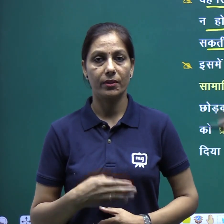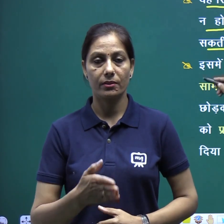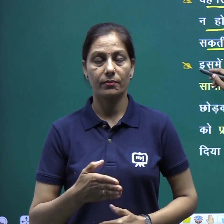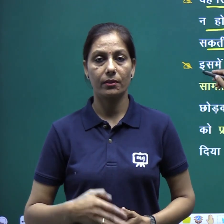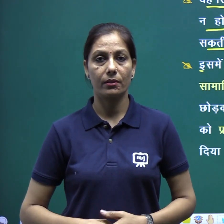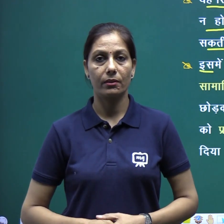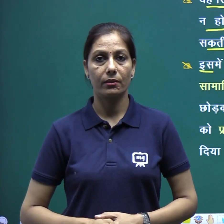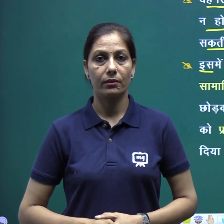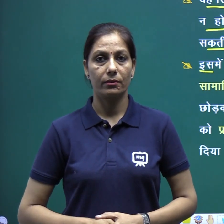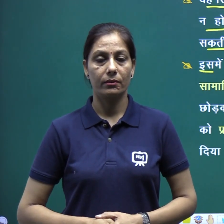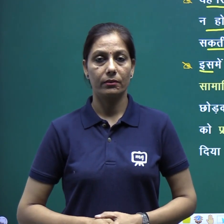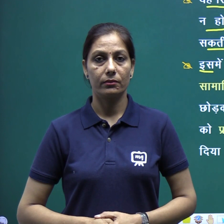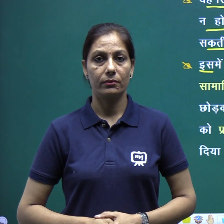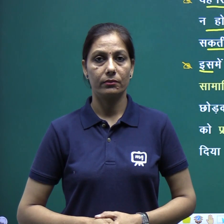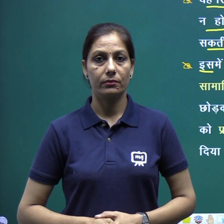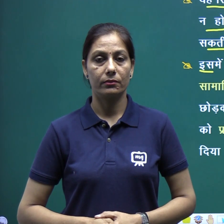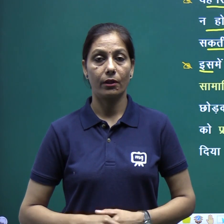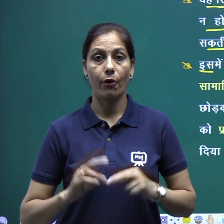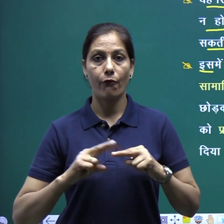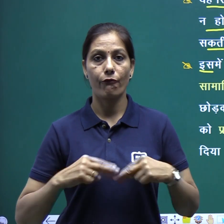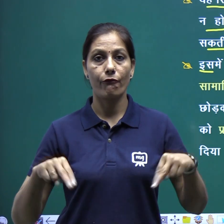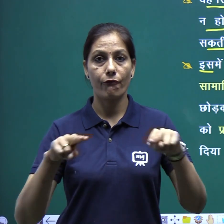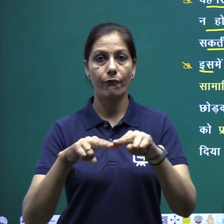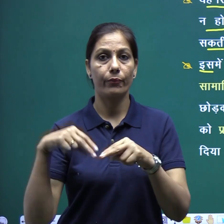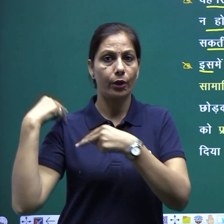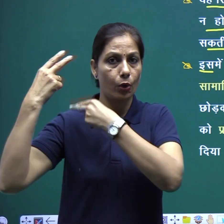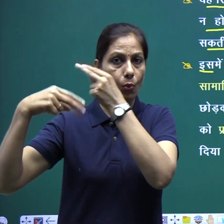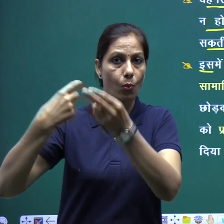इसमें वंश परंपरा